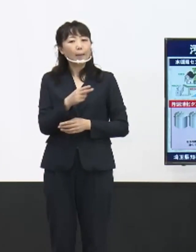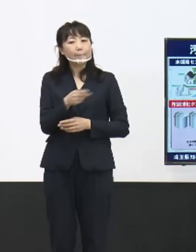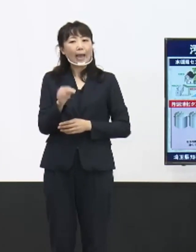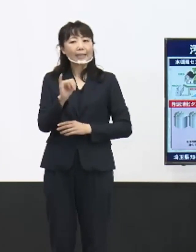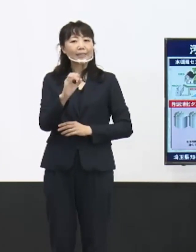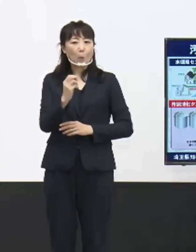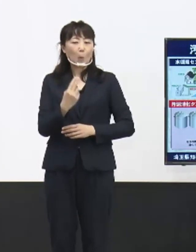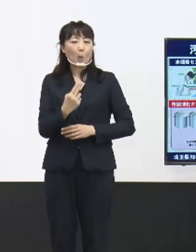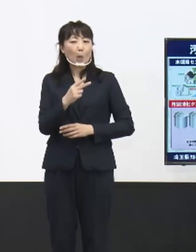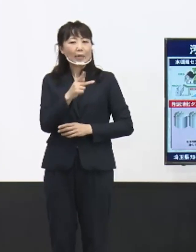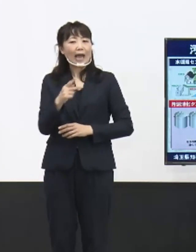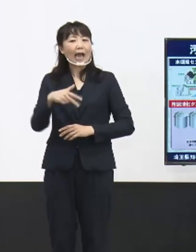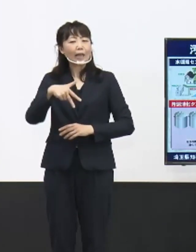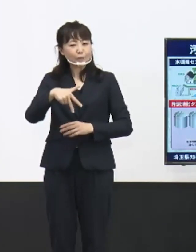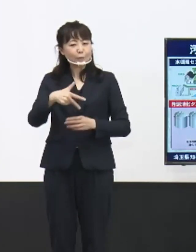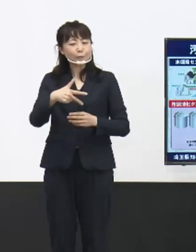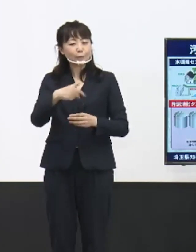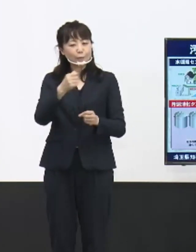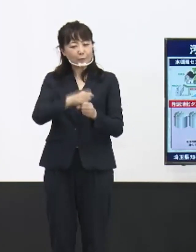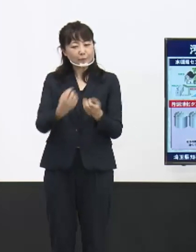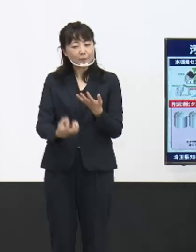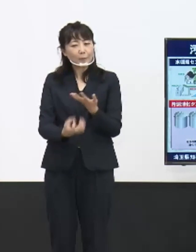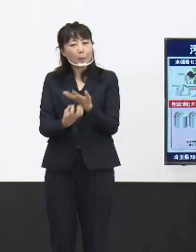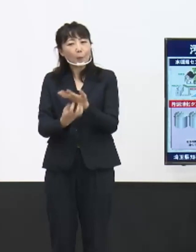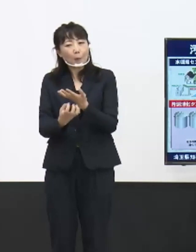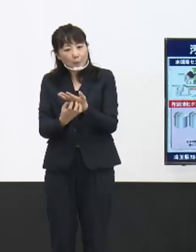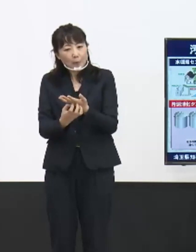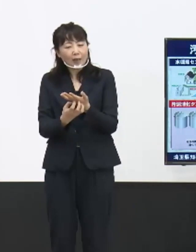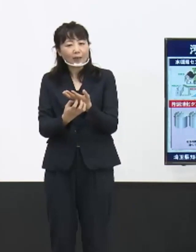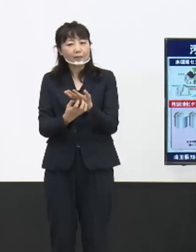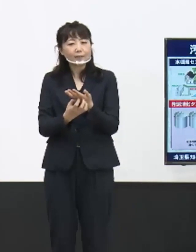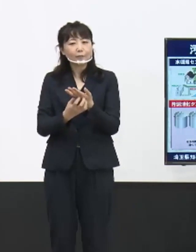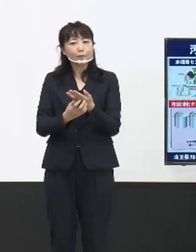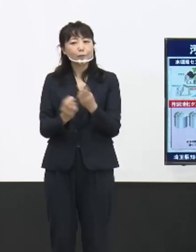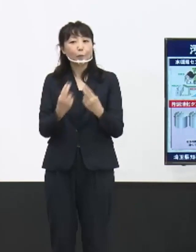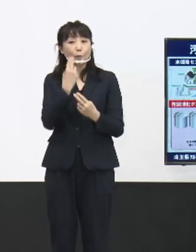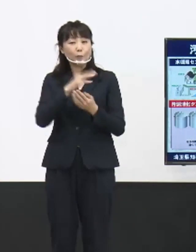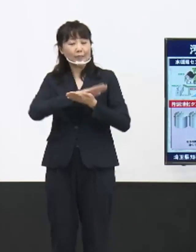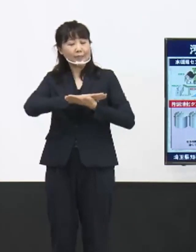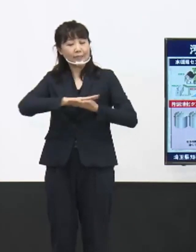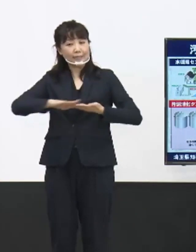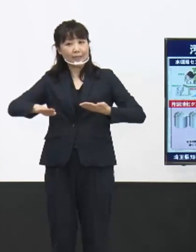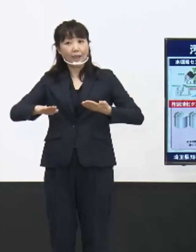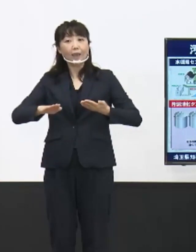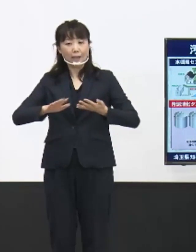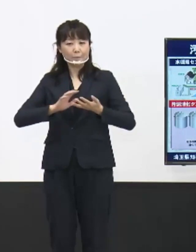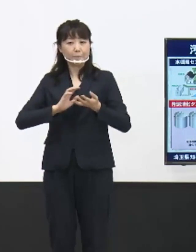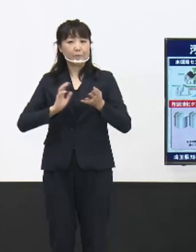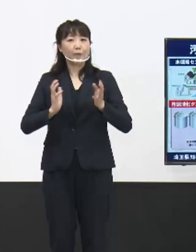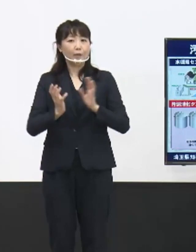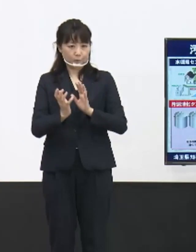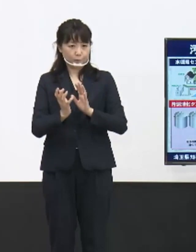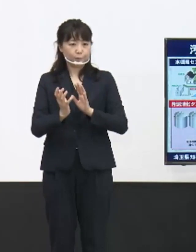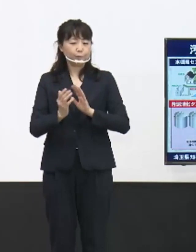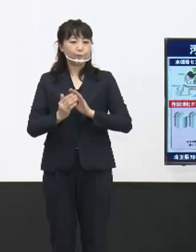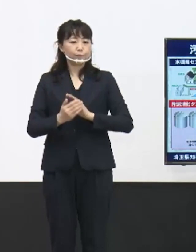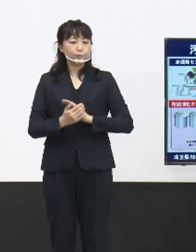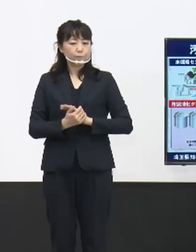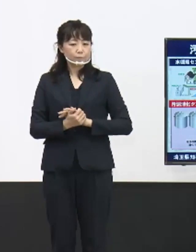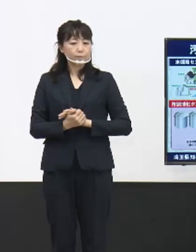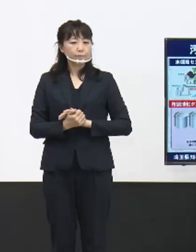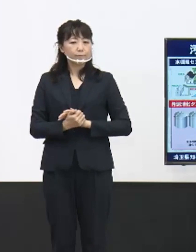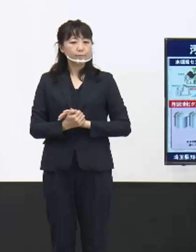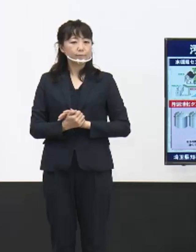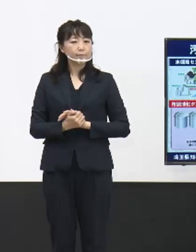を燃やすことによって、クリーンエネルギーにする。で、私も長い間エネルギーやってますが、実